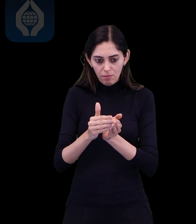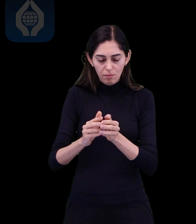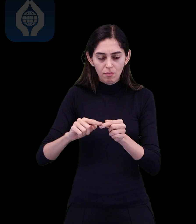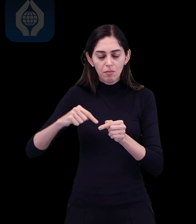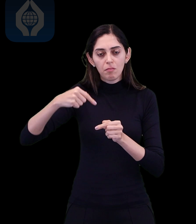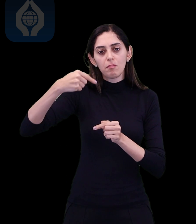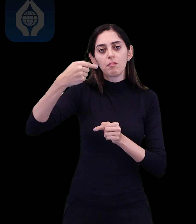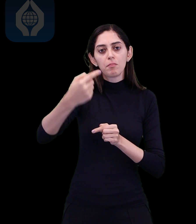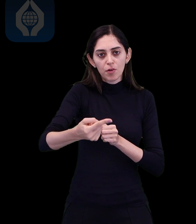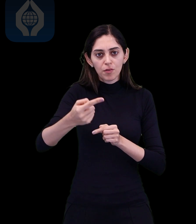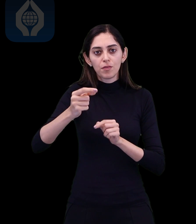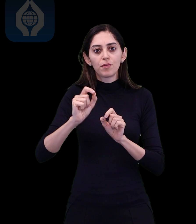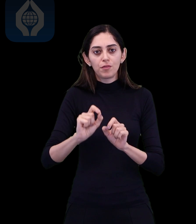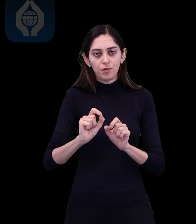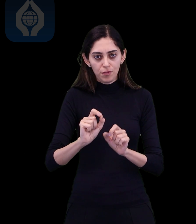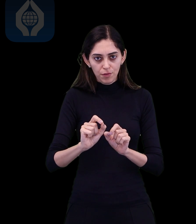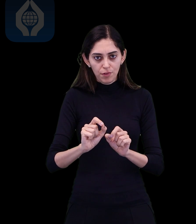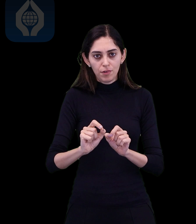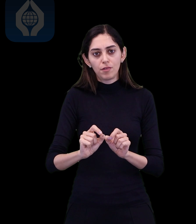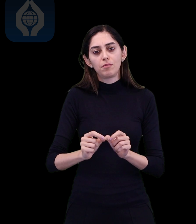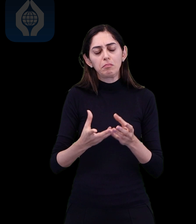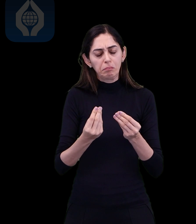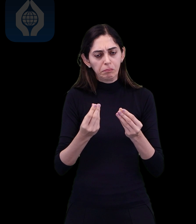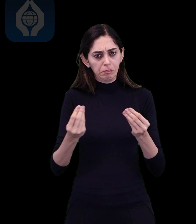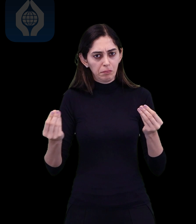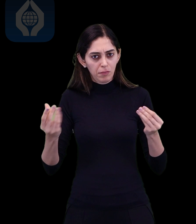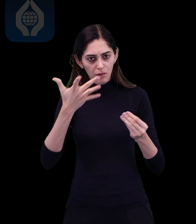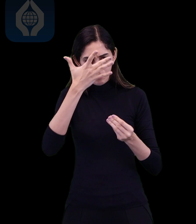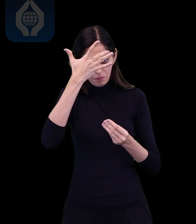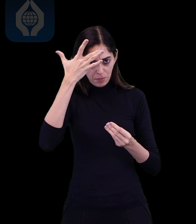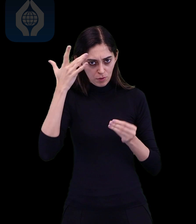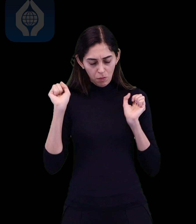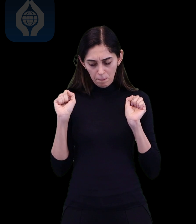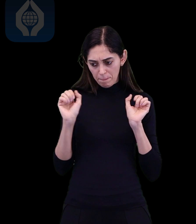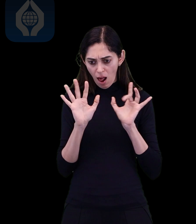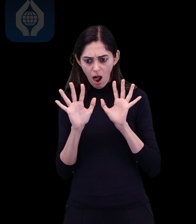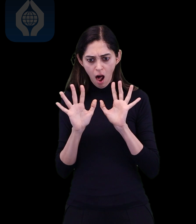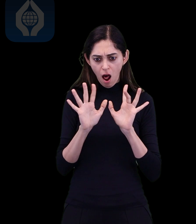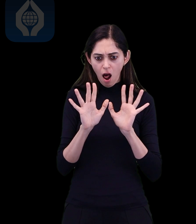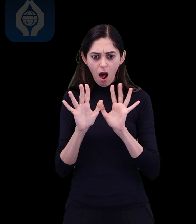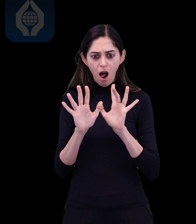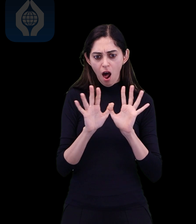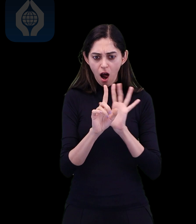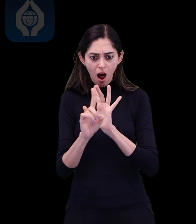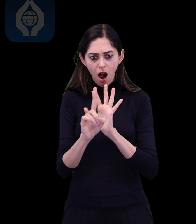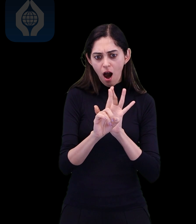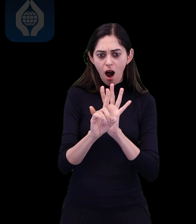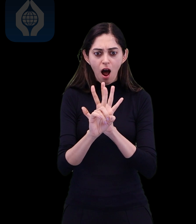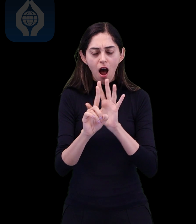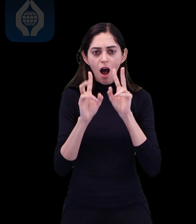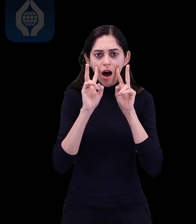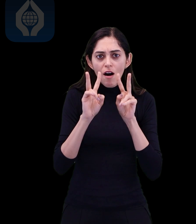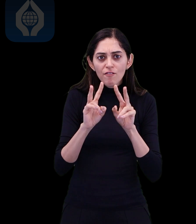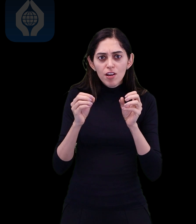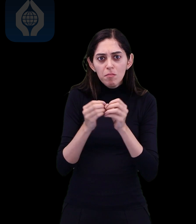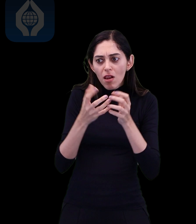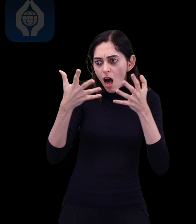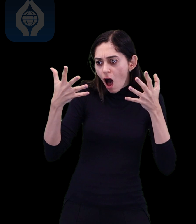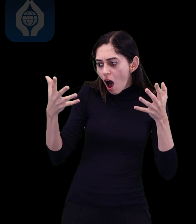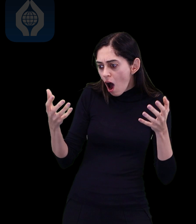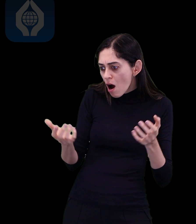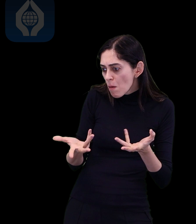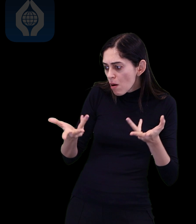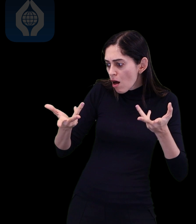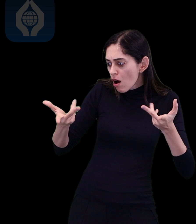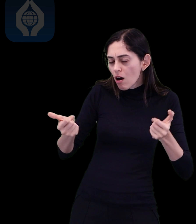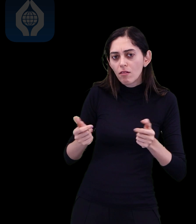também conhecido como Mar de Tiberíades. Uma grande multidão o seguia, porque via os sinais